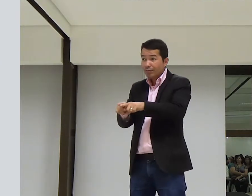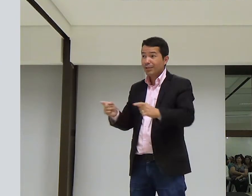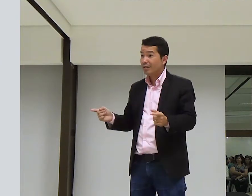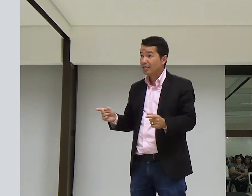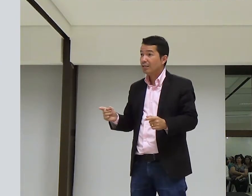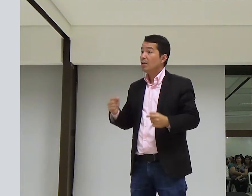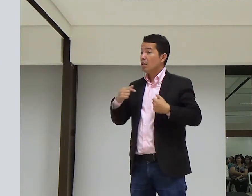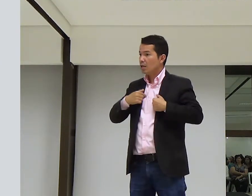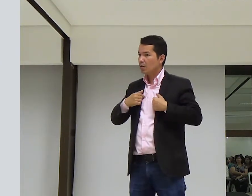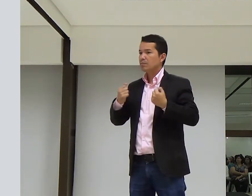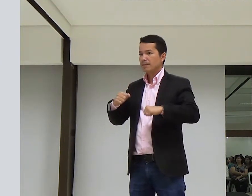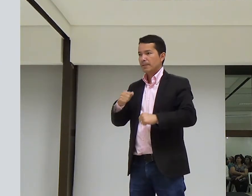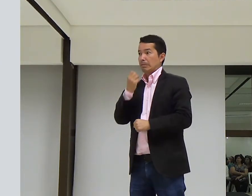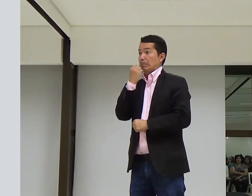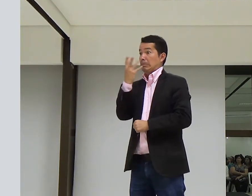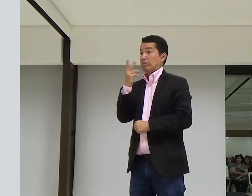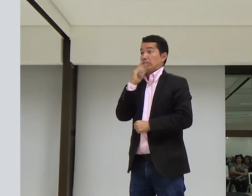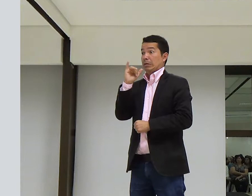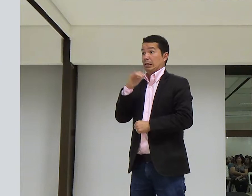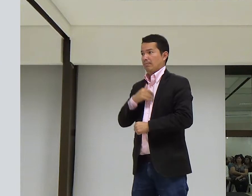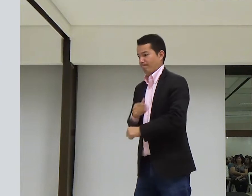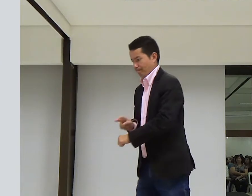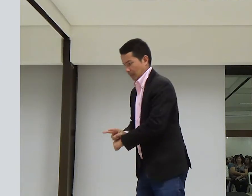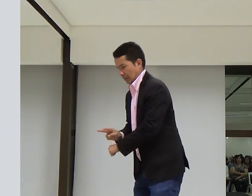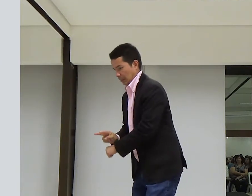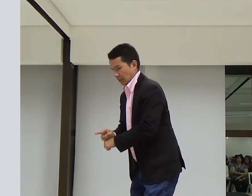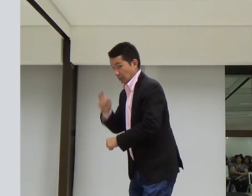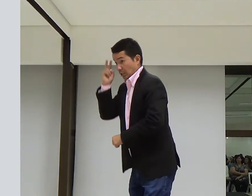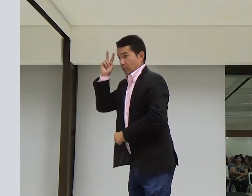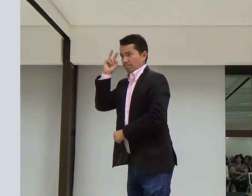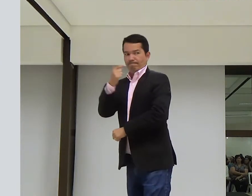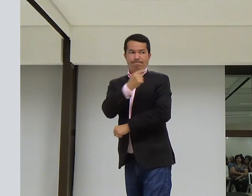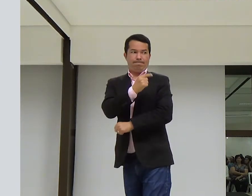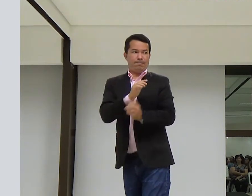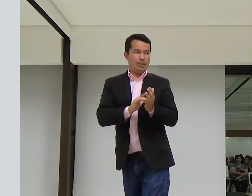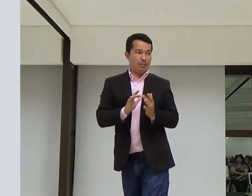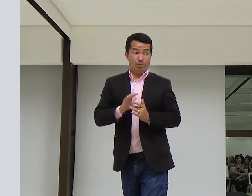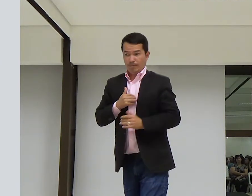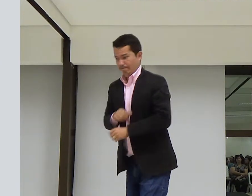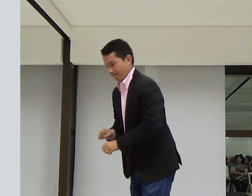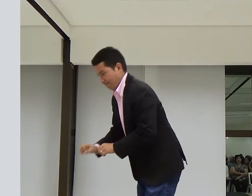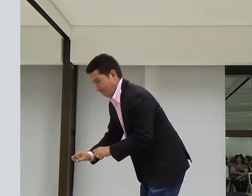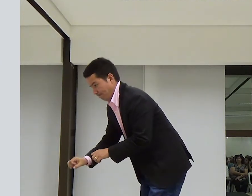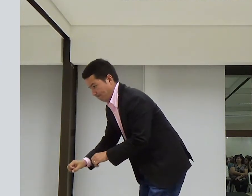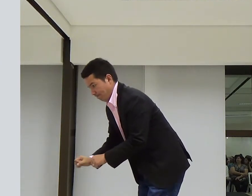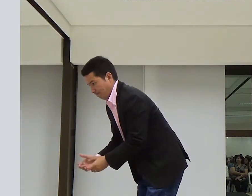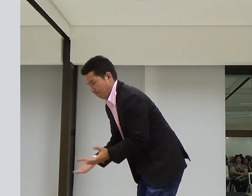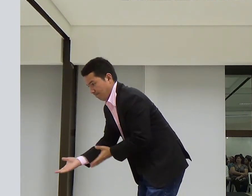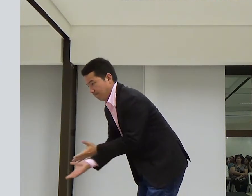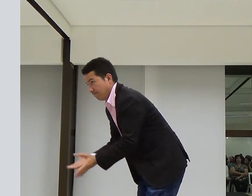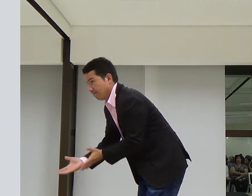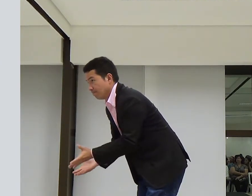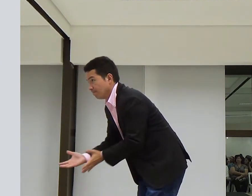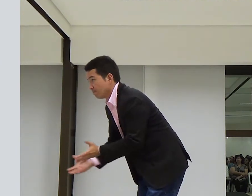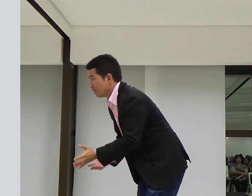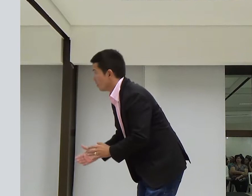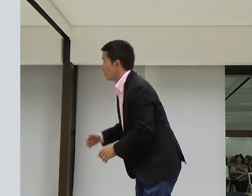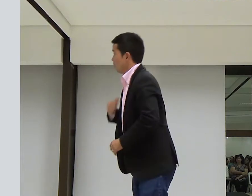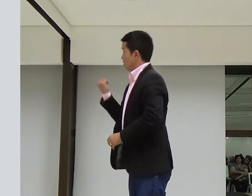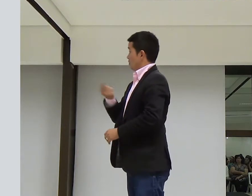como ser um bom pai. Eu e você precisamos também ser cuidadosos, ensinar se